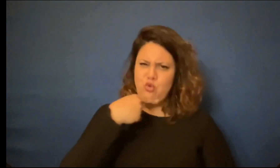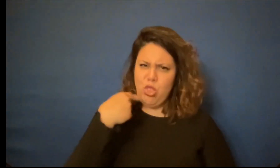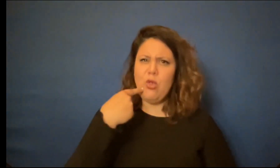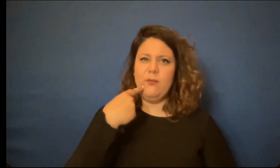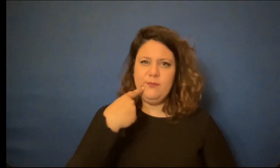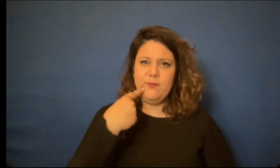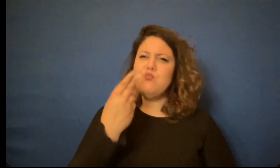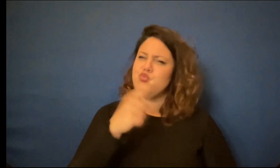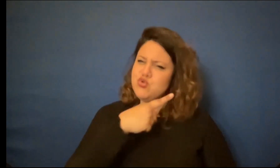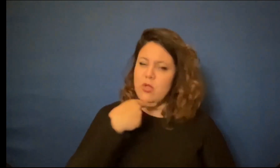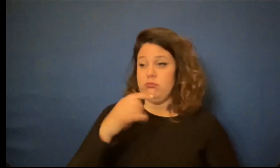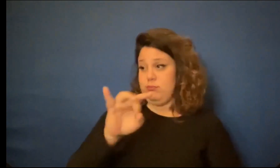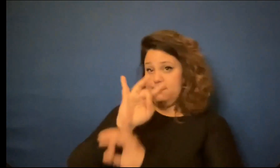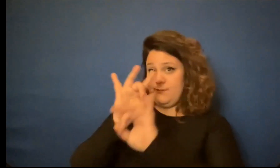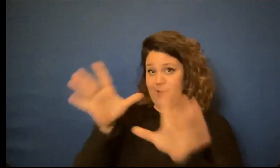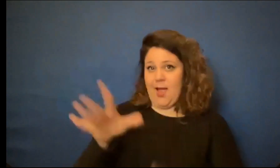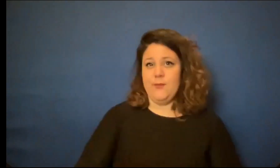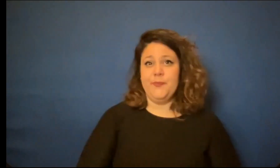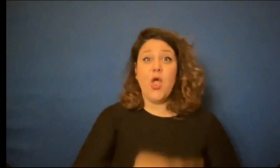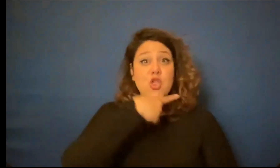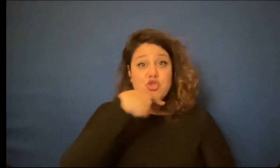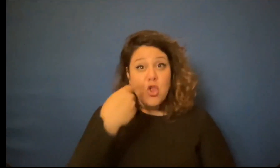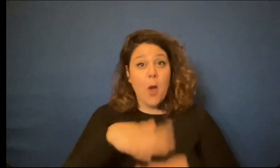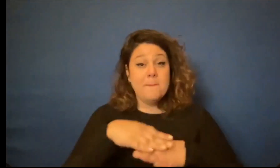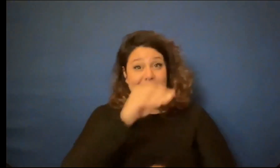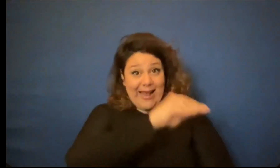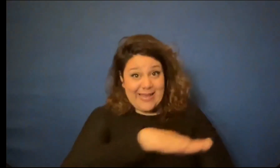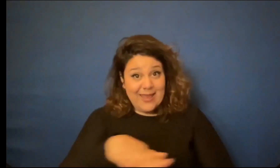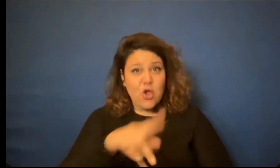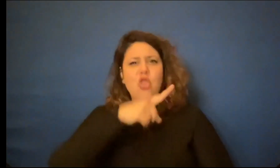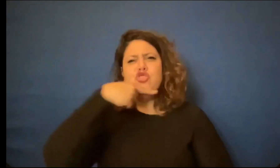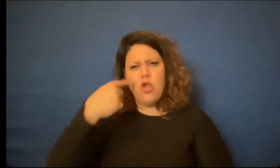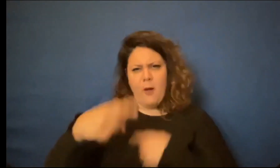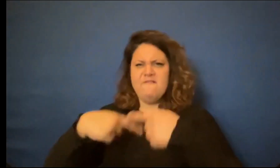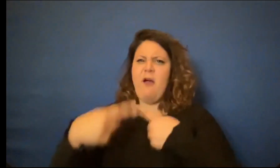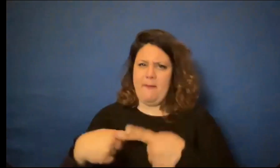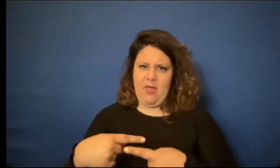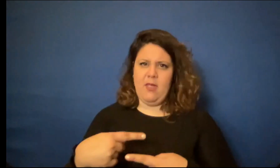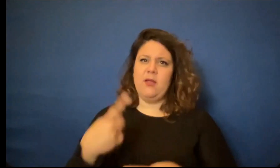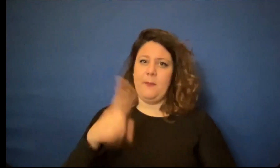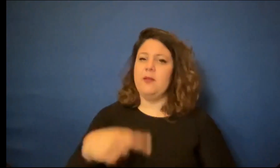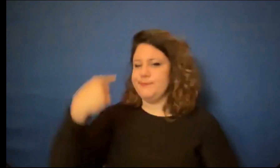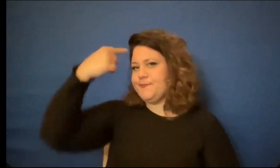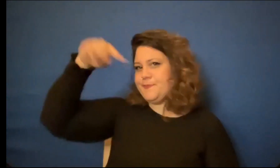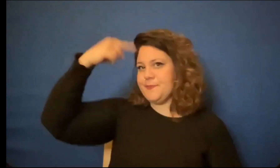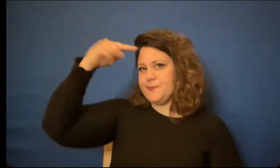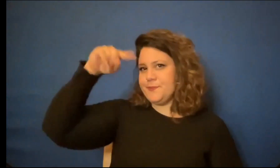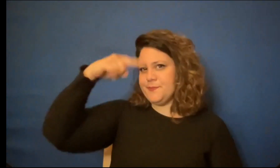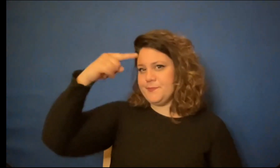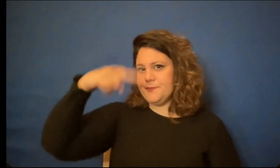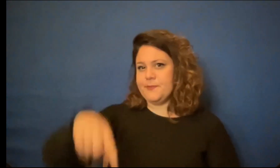Por supuesto. trabajo, pero dolor para los niños y dolor para la familia. Lo sé, seguro que sí.